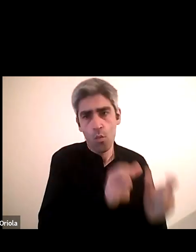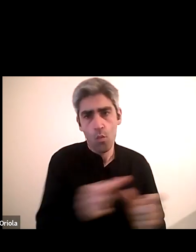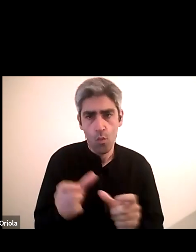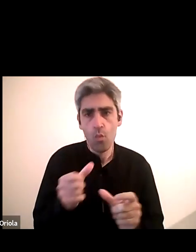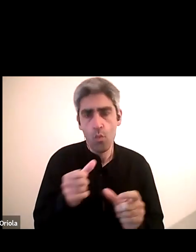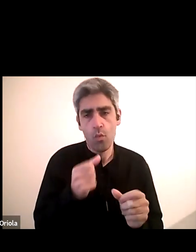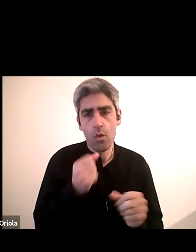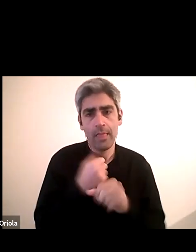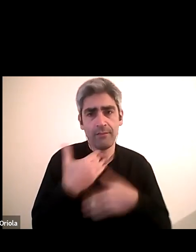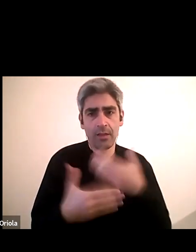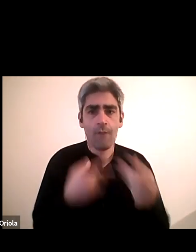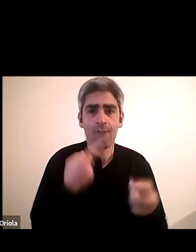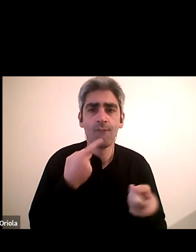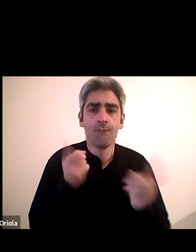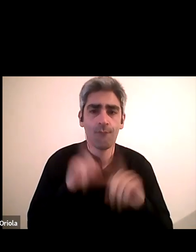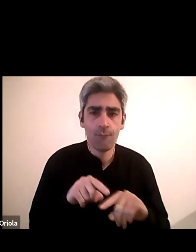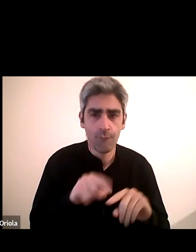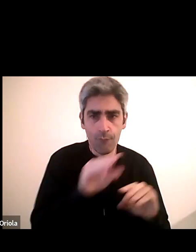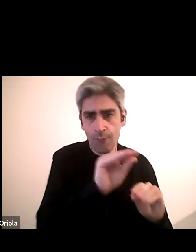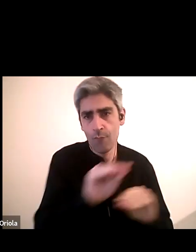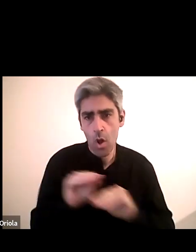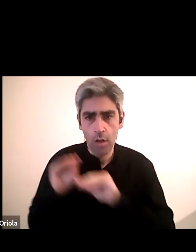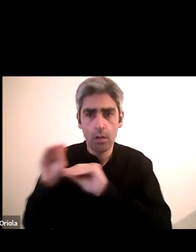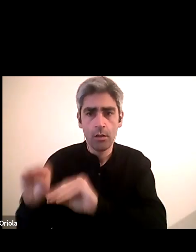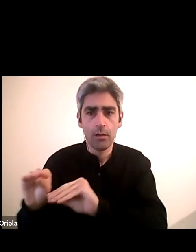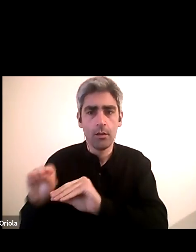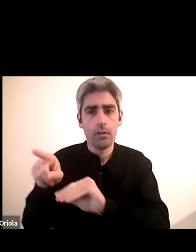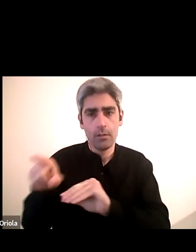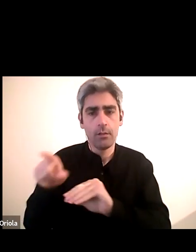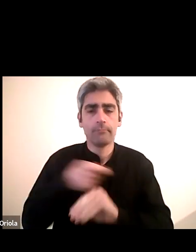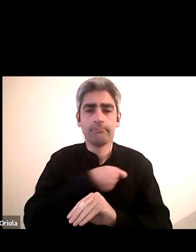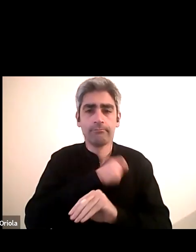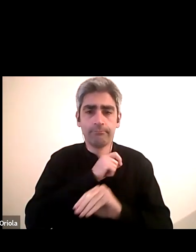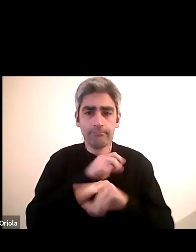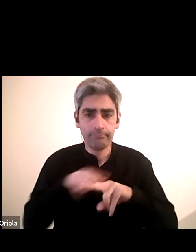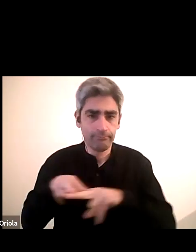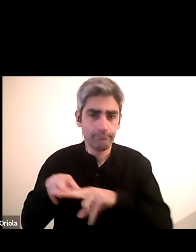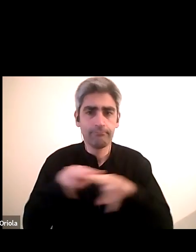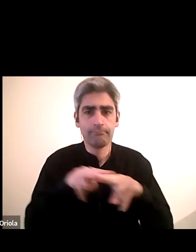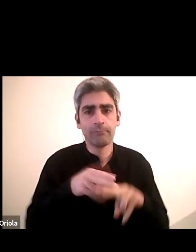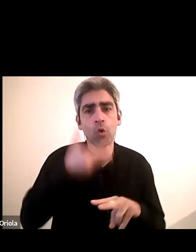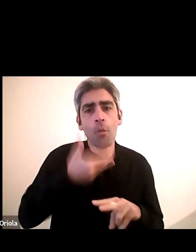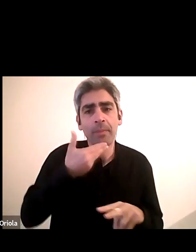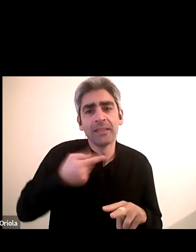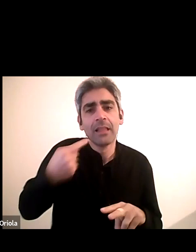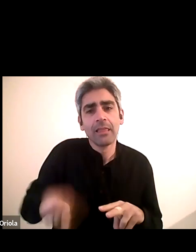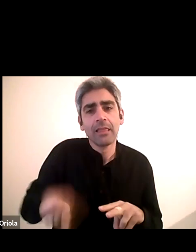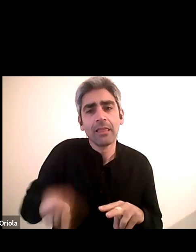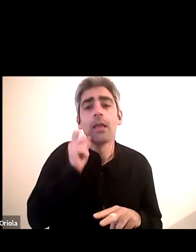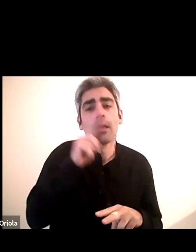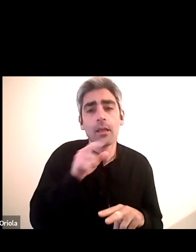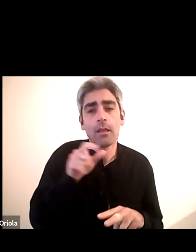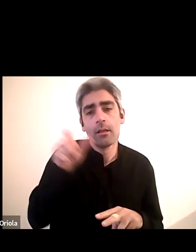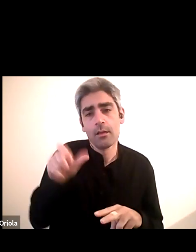é de novo alocado, atribuído à entidade que tem competência para tal, que é